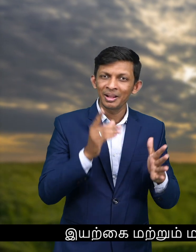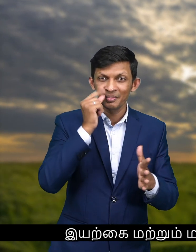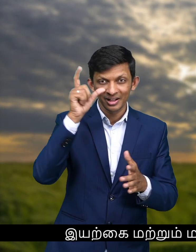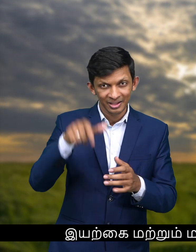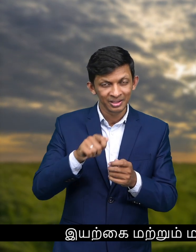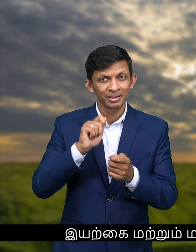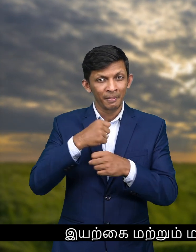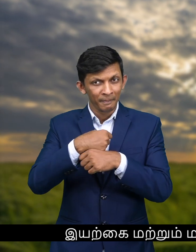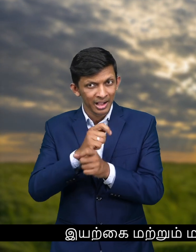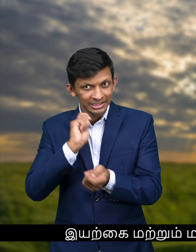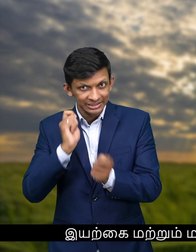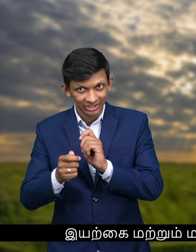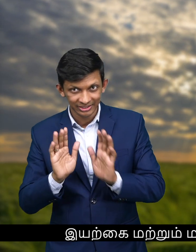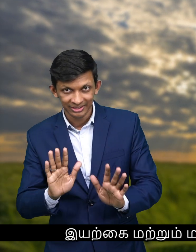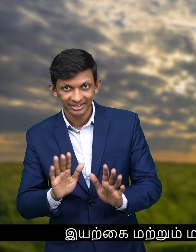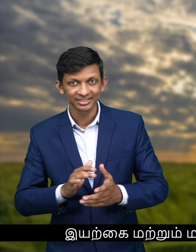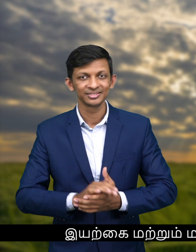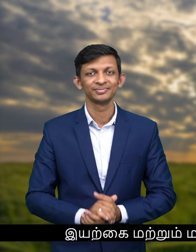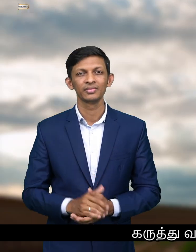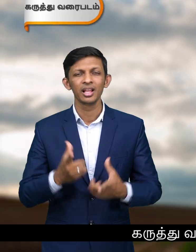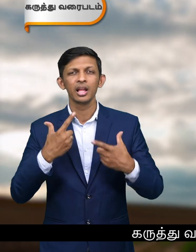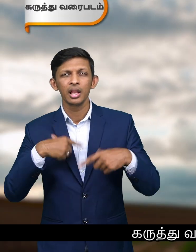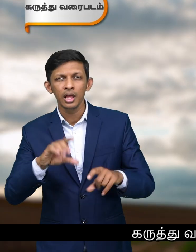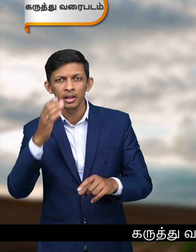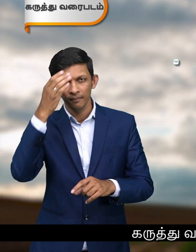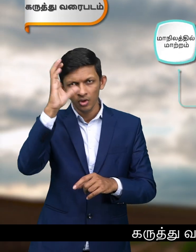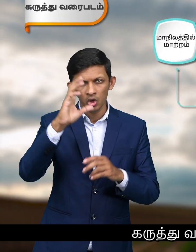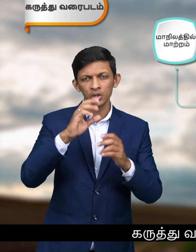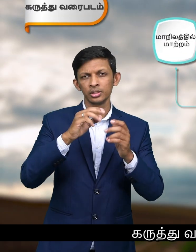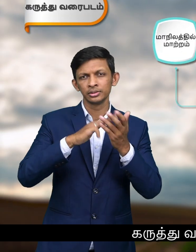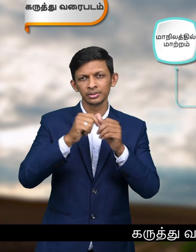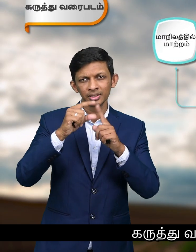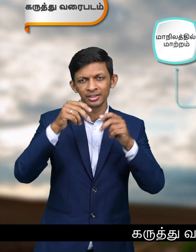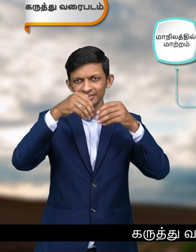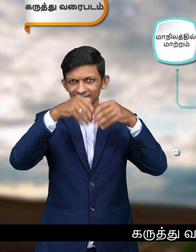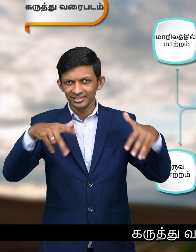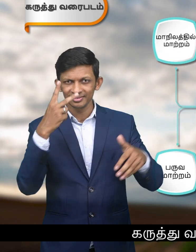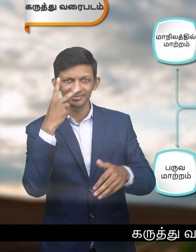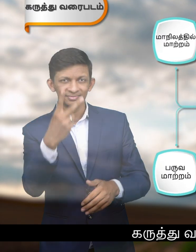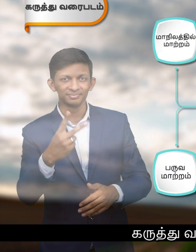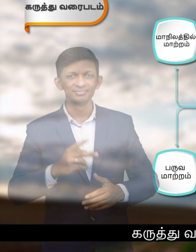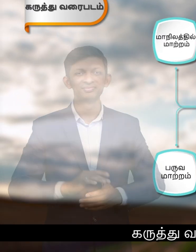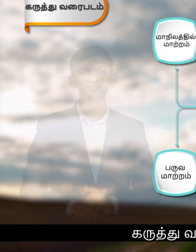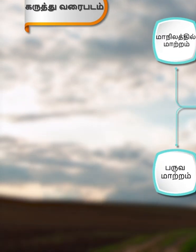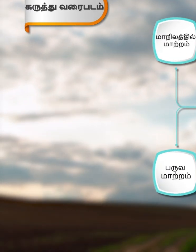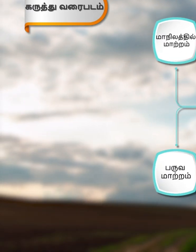இயற்கை மற்றும் மனிதனால் உருவாக்கப்பட்ட மாற்றம். கருத்து வரைபடத்தை பார்ப்போம்.